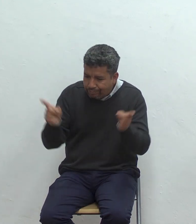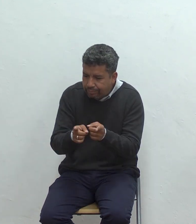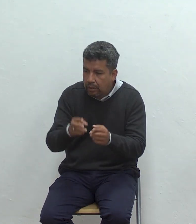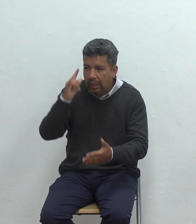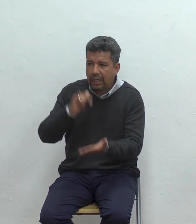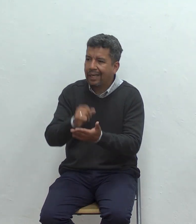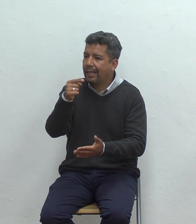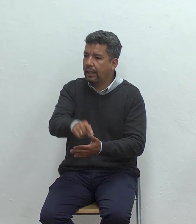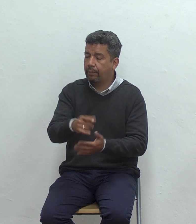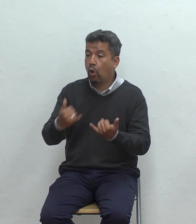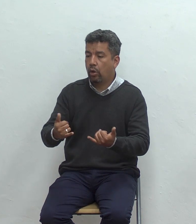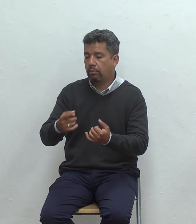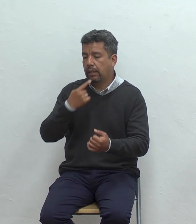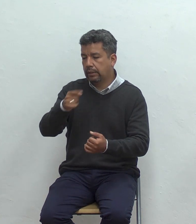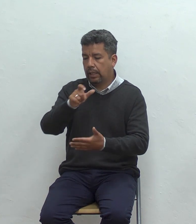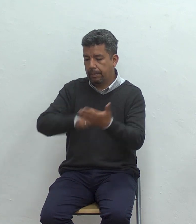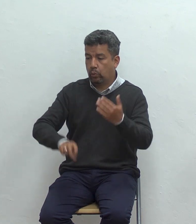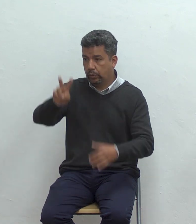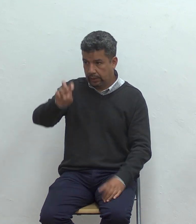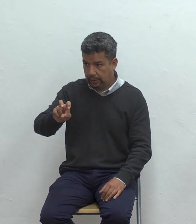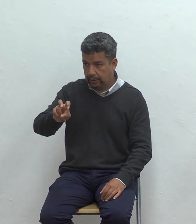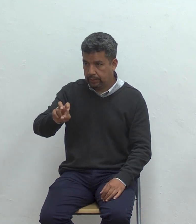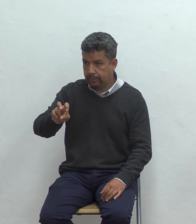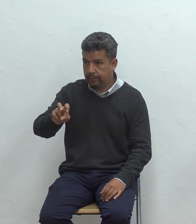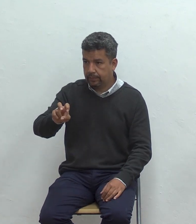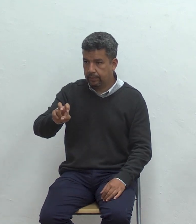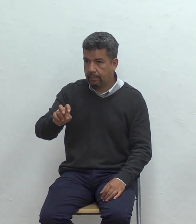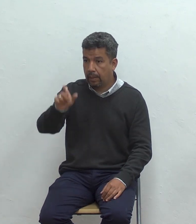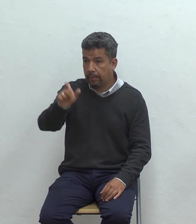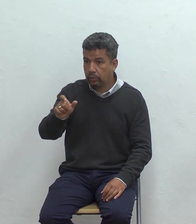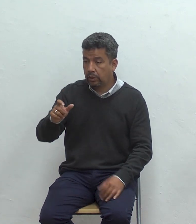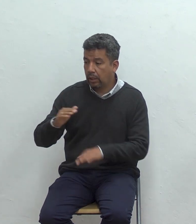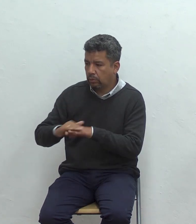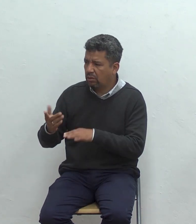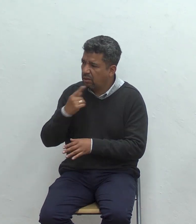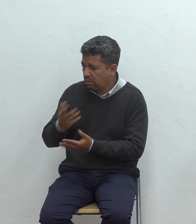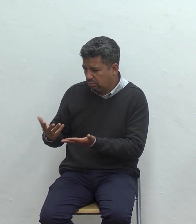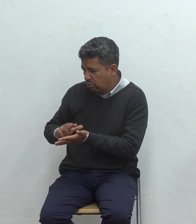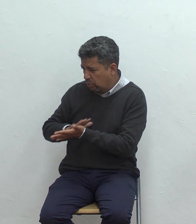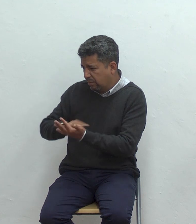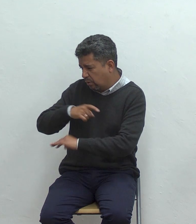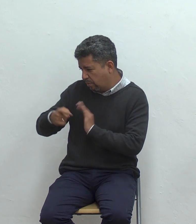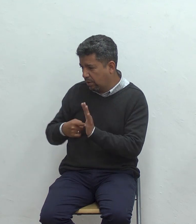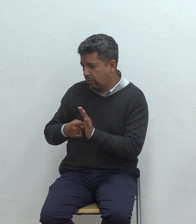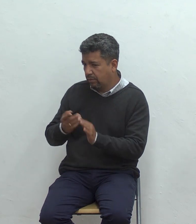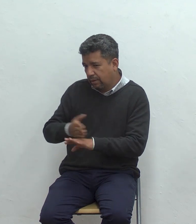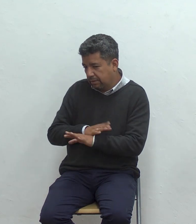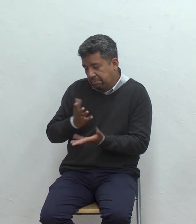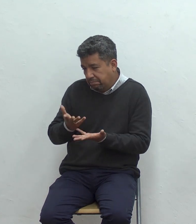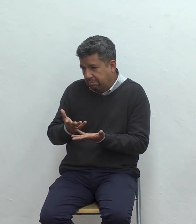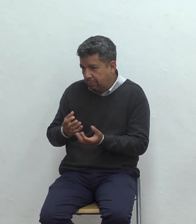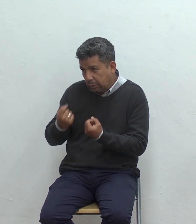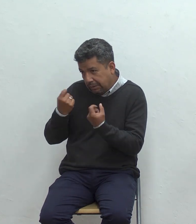que hay que creer. Pero hoy vamos a hablar del capítulo 7. La persona que le invitó, dígale, oiga, muestra a ver. Ay, no, me dormí. Ay, es